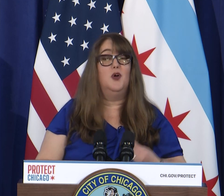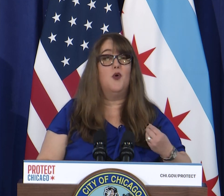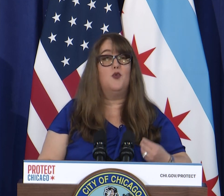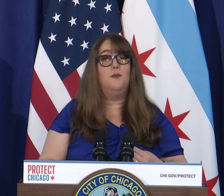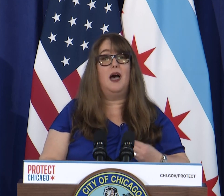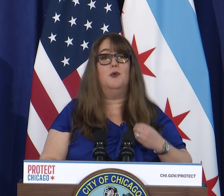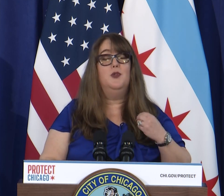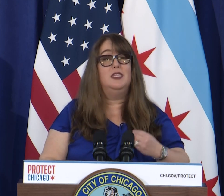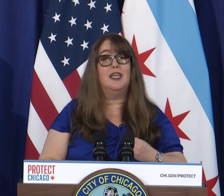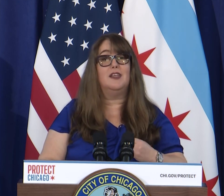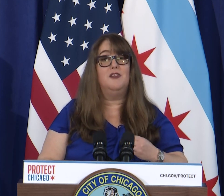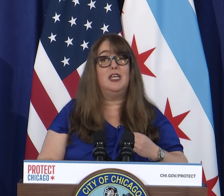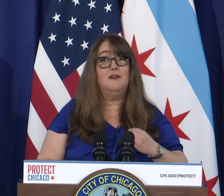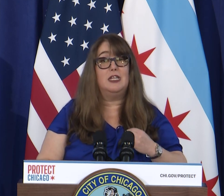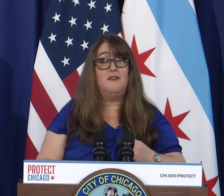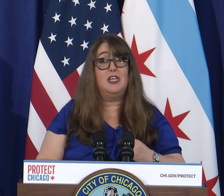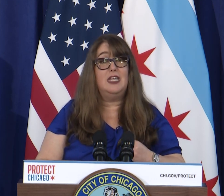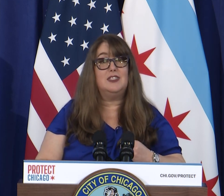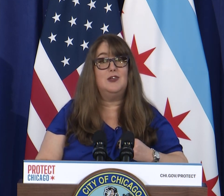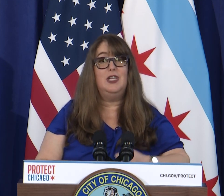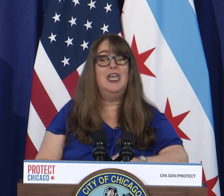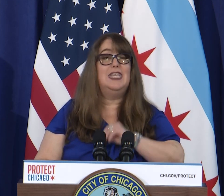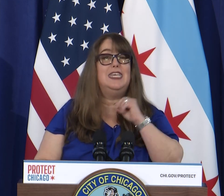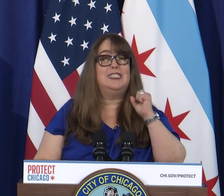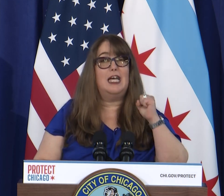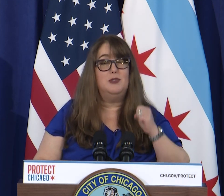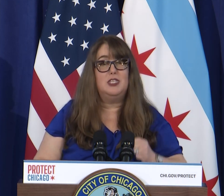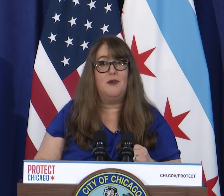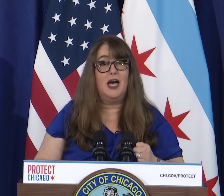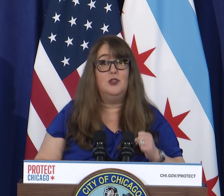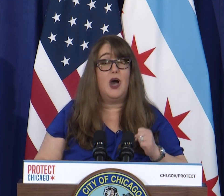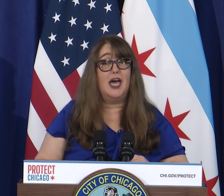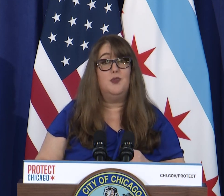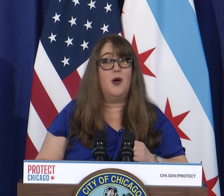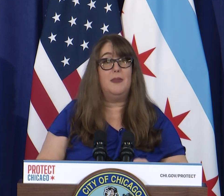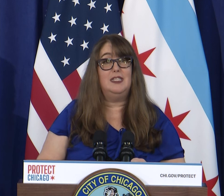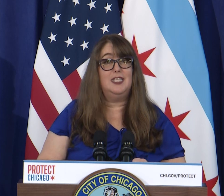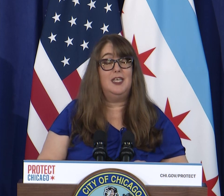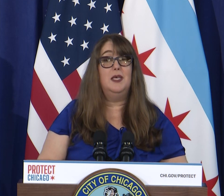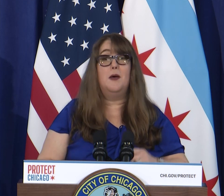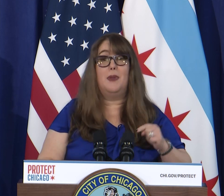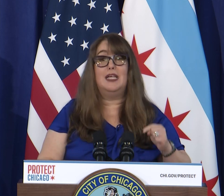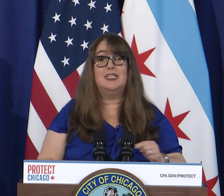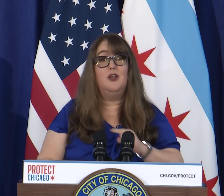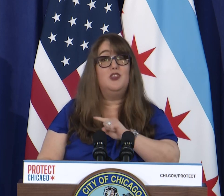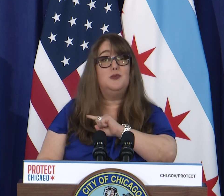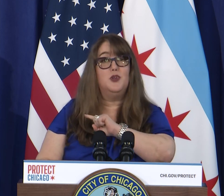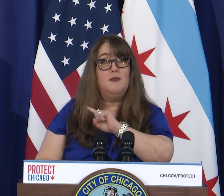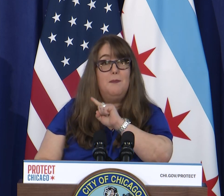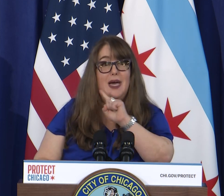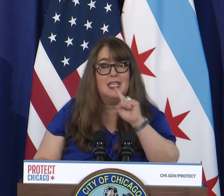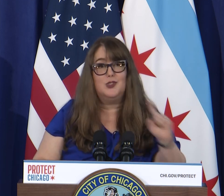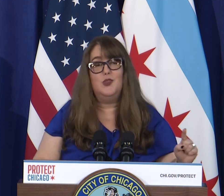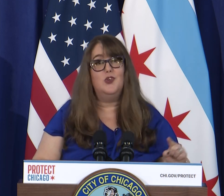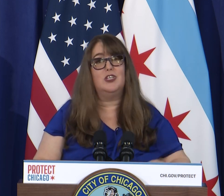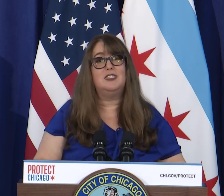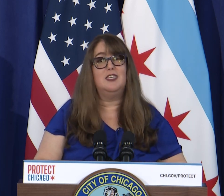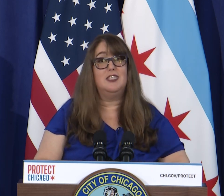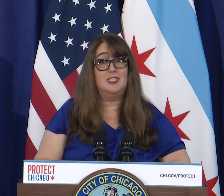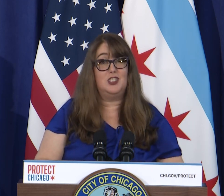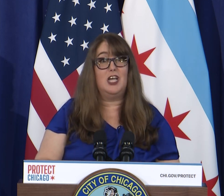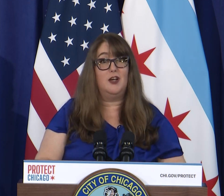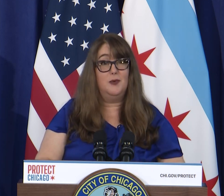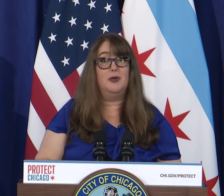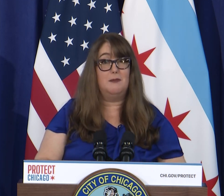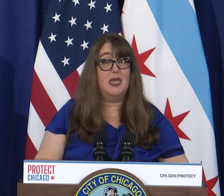comisionada, ocupa ultra refrigeración y estamos trabajando arduamente para hacerlo disponible para todos los